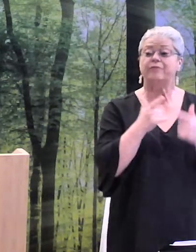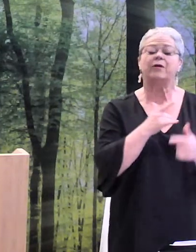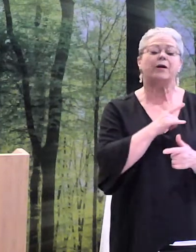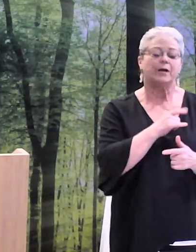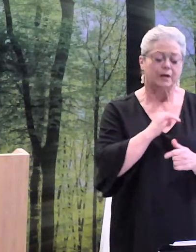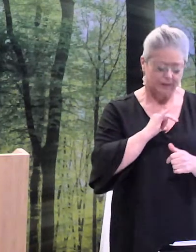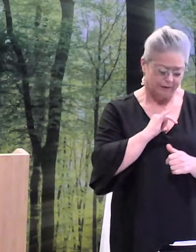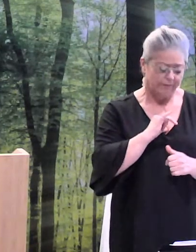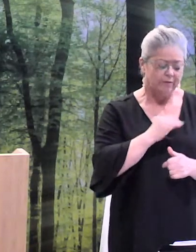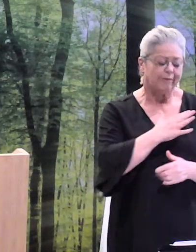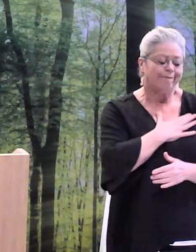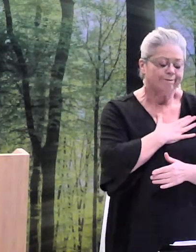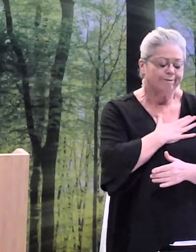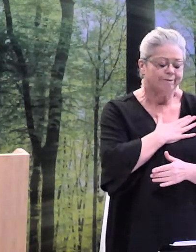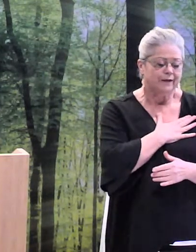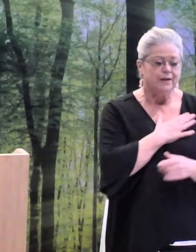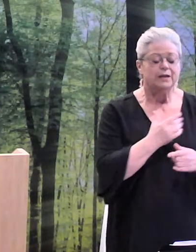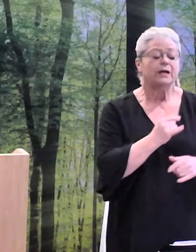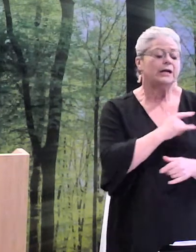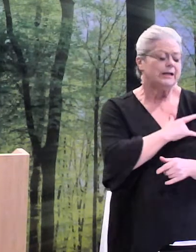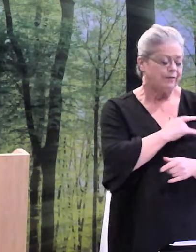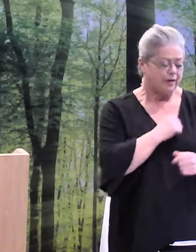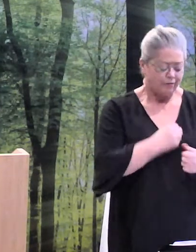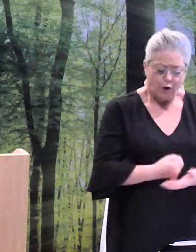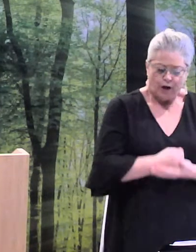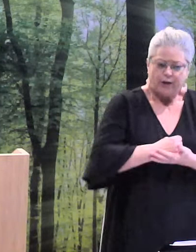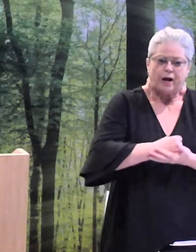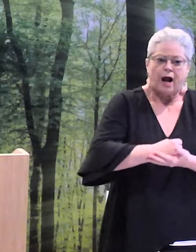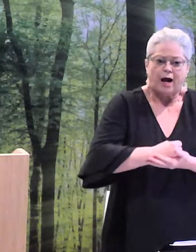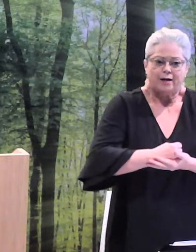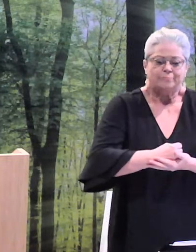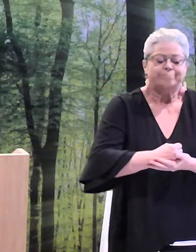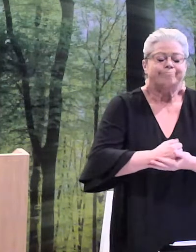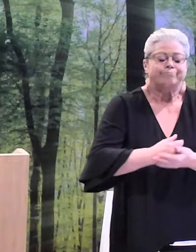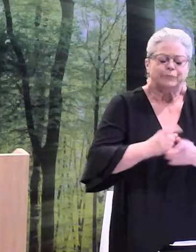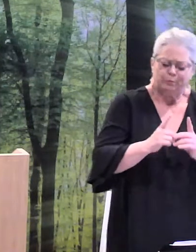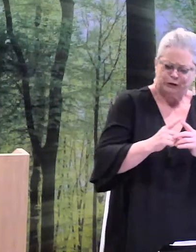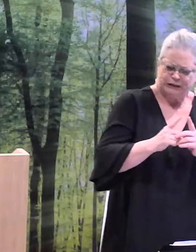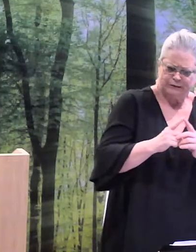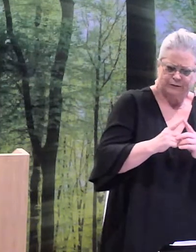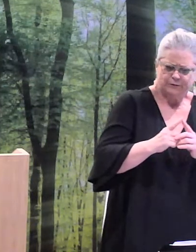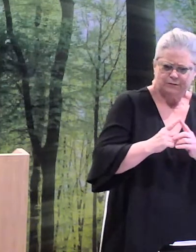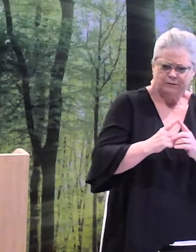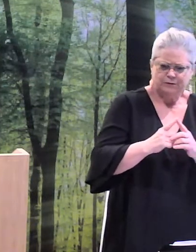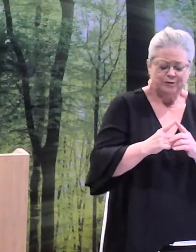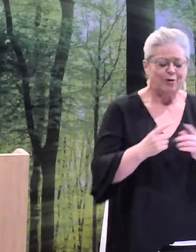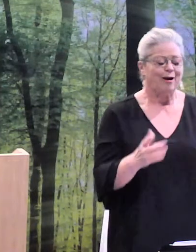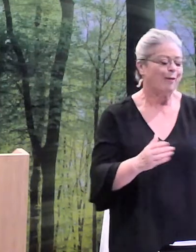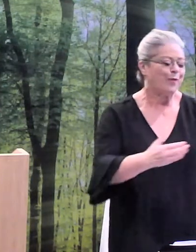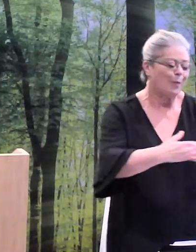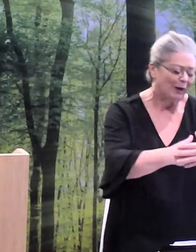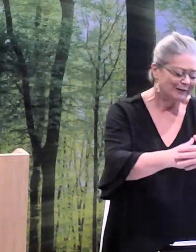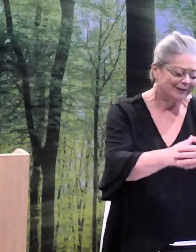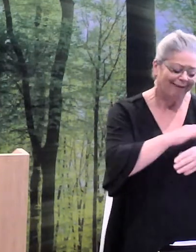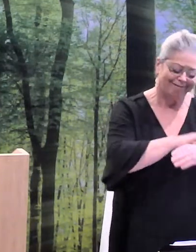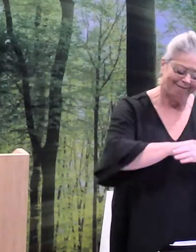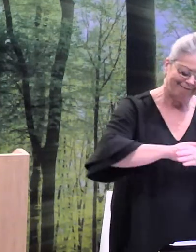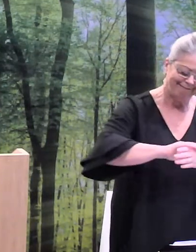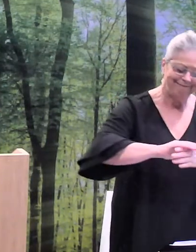gehad. Liefde heeft je gedragen en bezield. Je hebt omhelst en